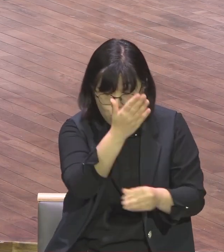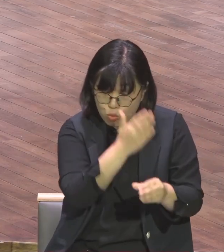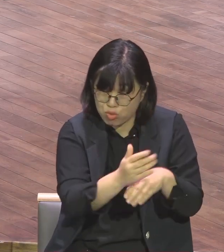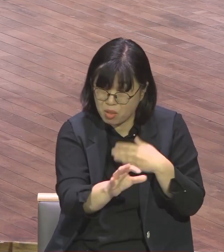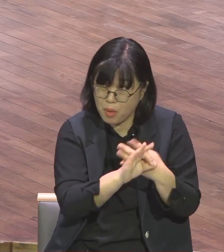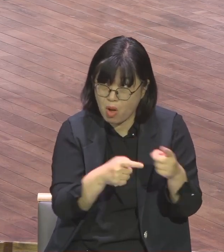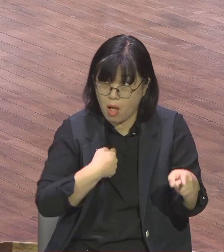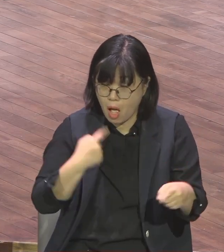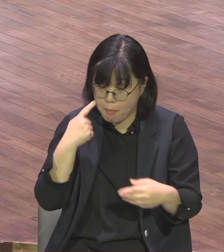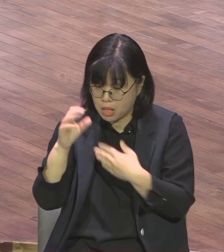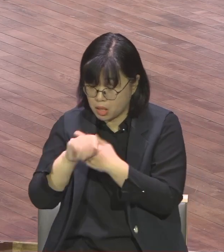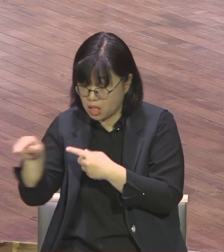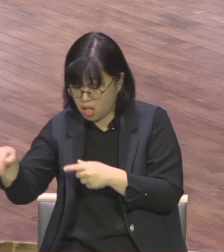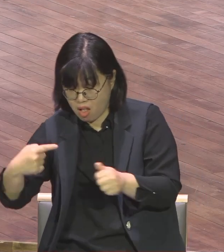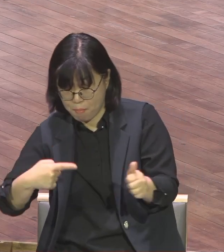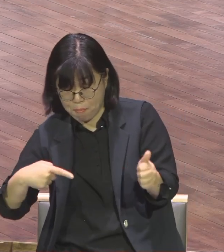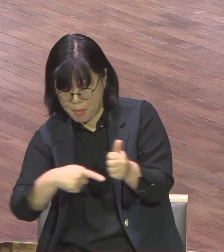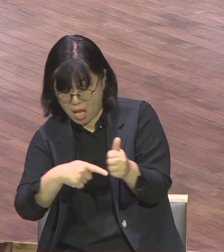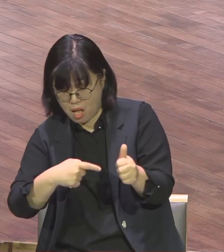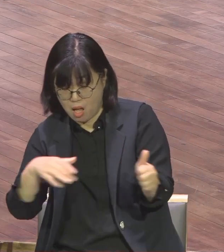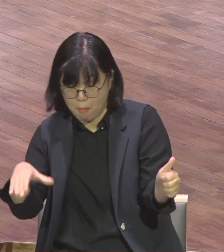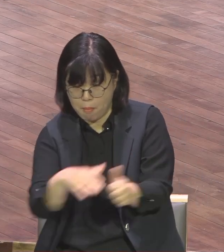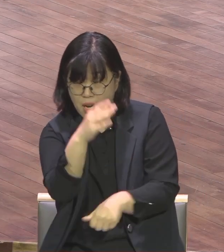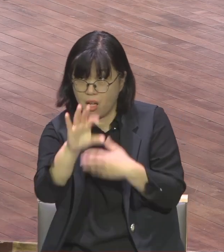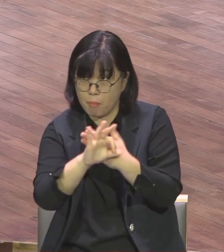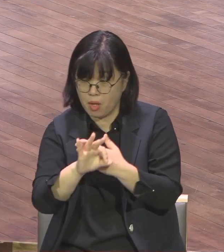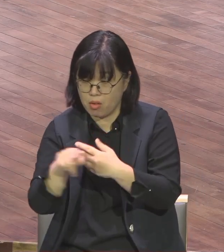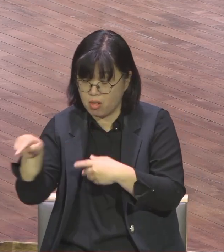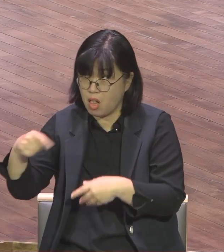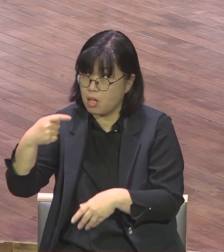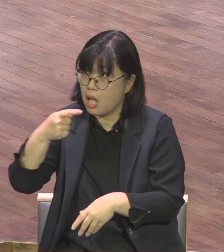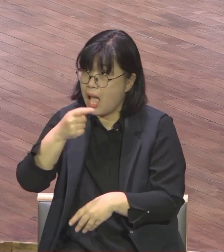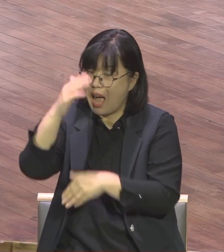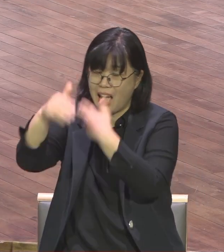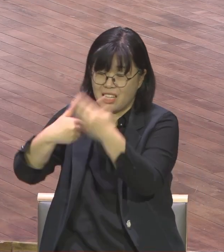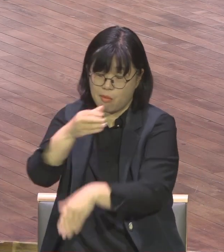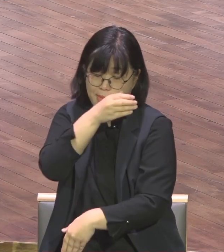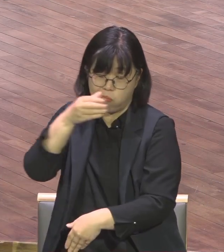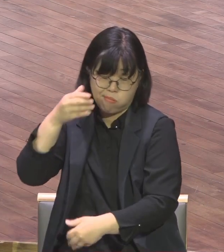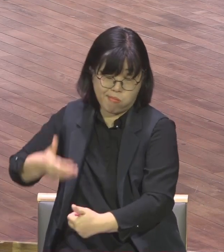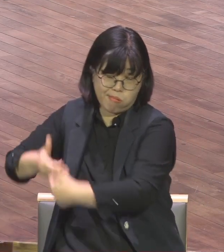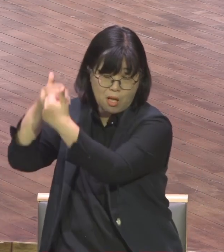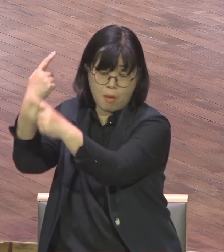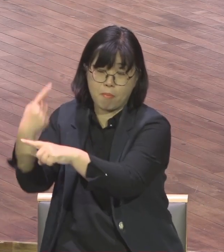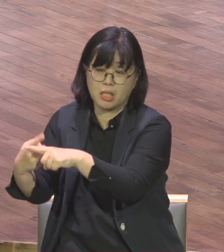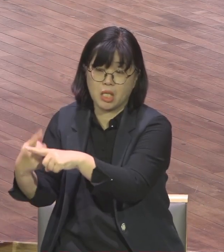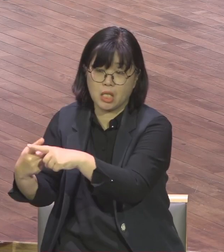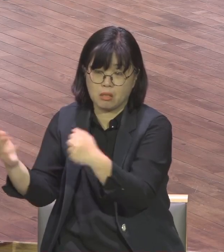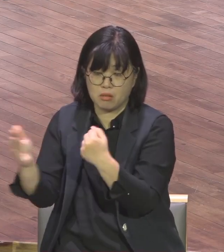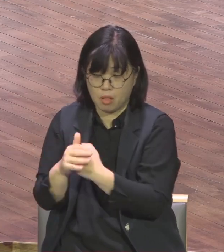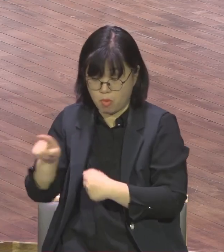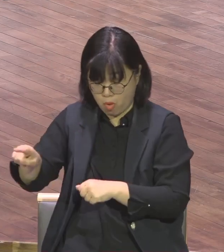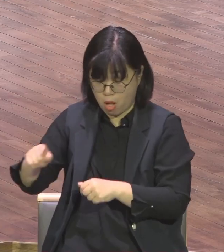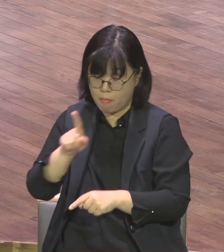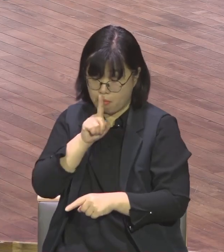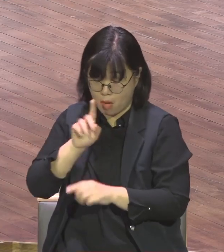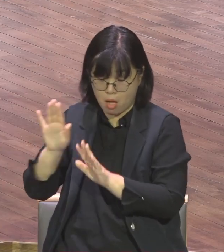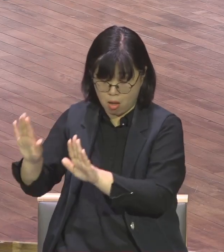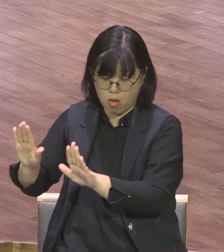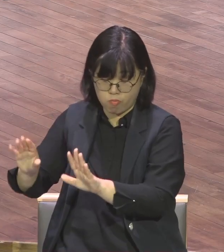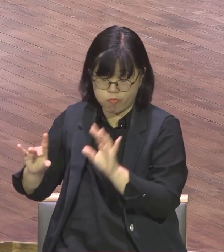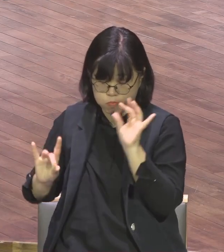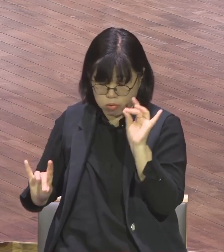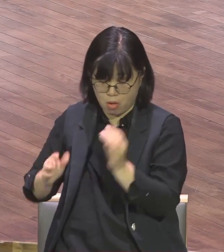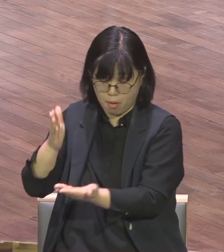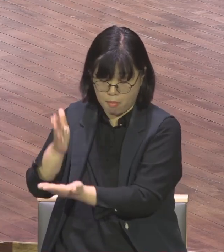따르고 사도들을 채찍질하고 때리고 다시는 예수 이름으로 말하지 말라고 그렇게 강조하고